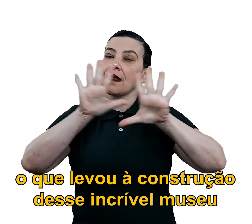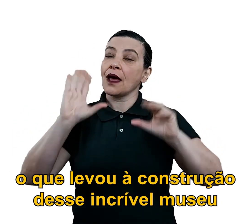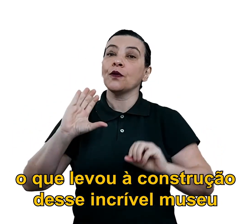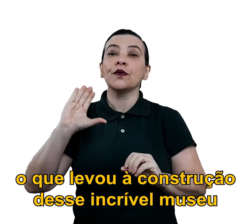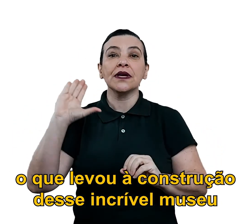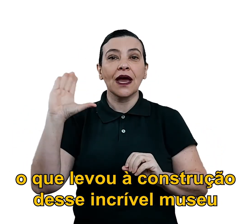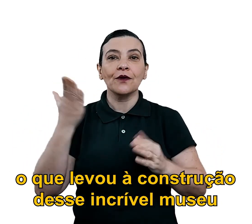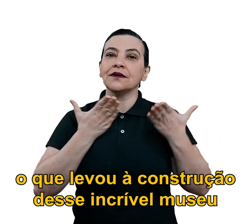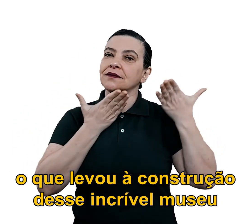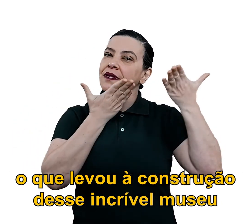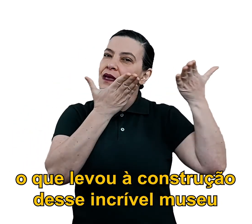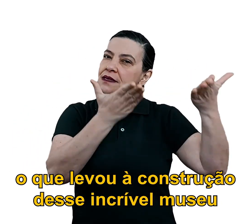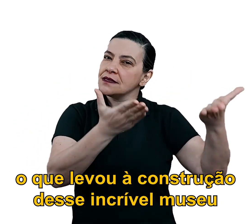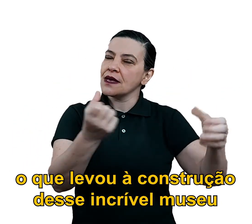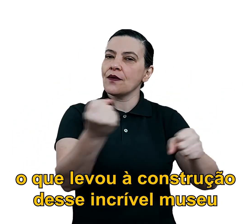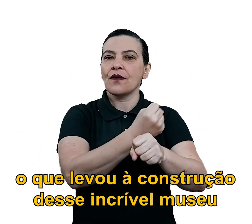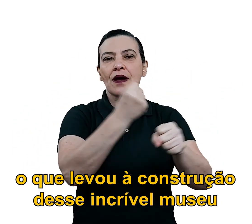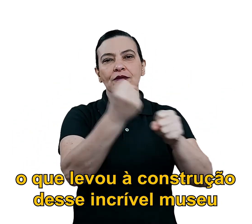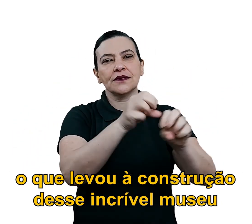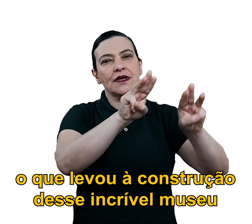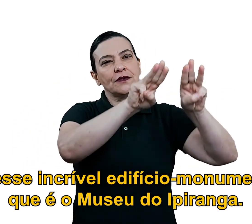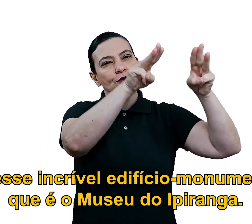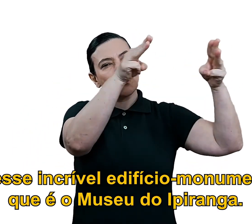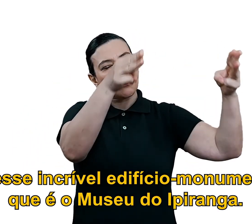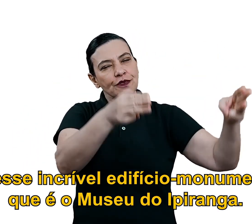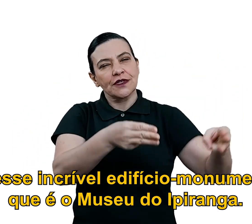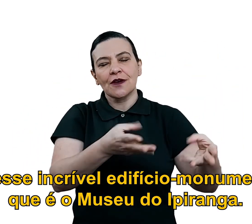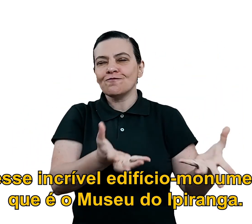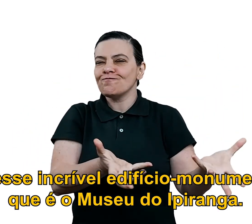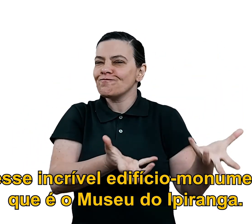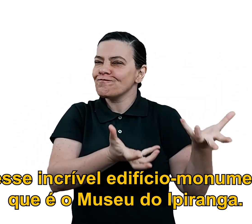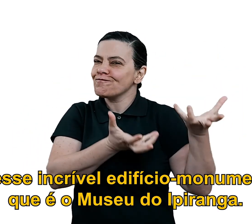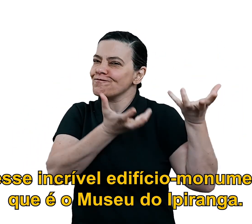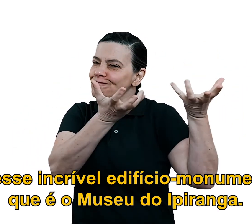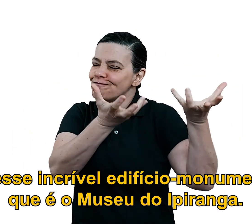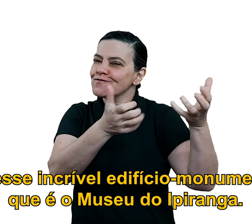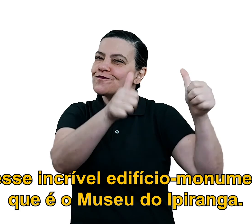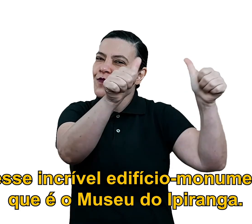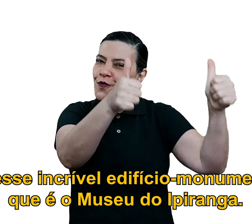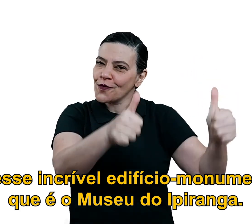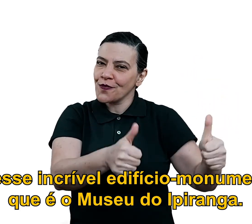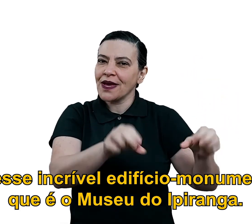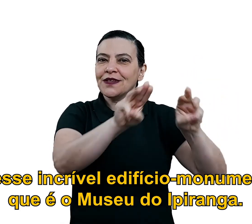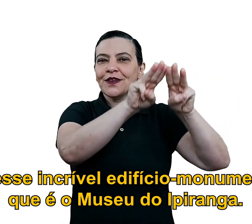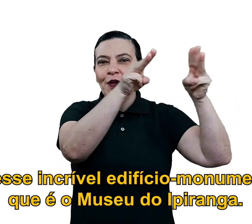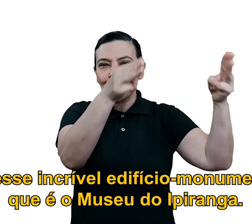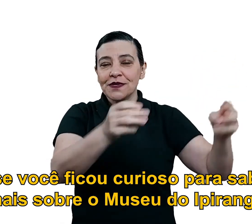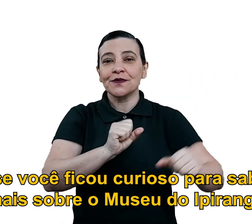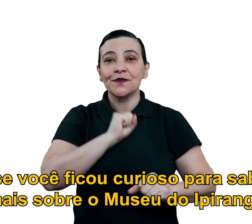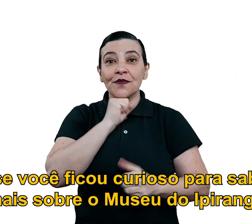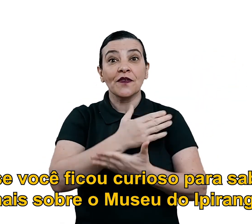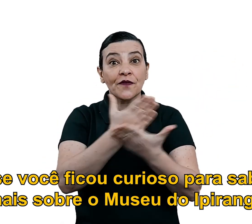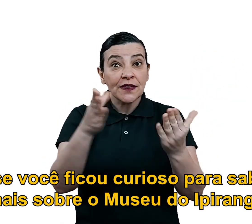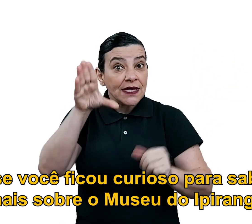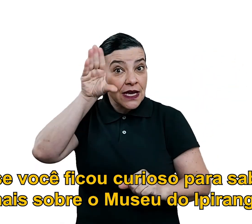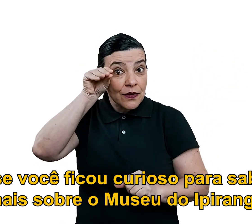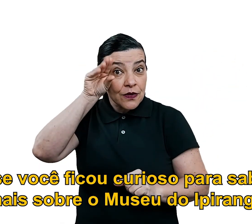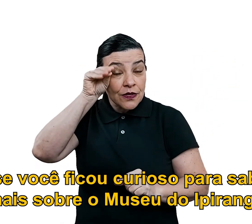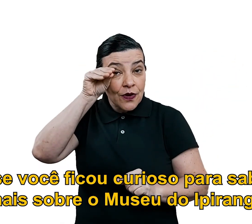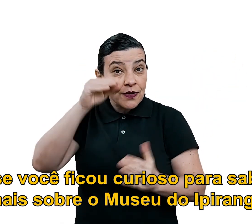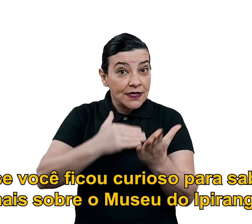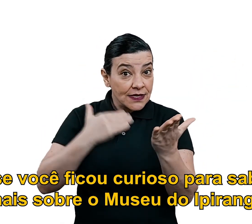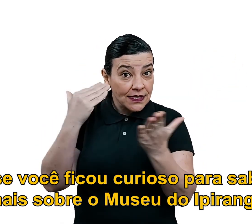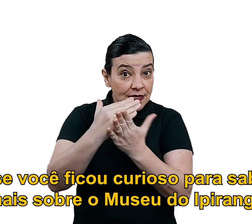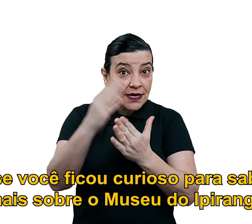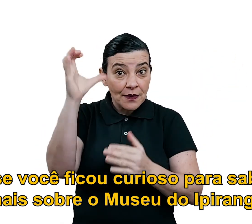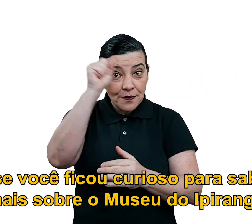que levou à construção desse incrível museu e desse incrível edifício e monumento que é o Museu do Ipiranga. E se você ficou curioso para